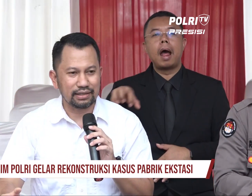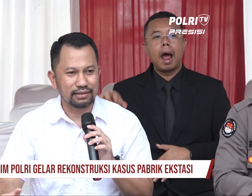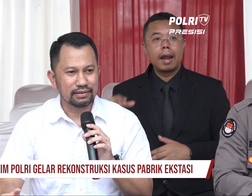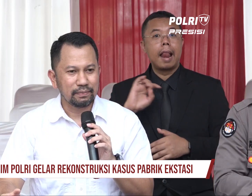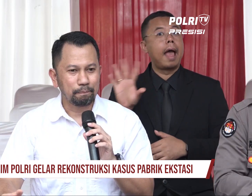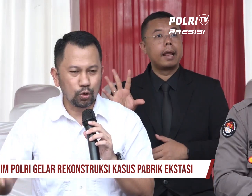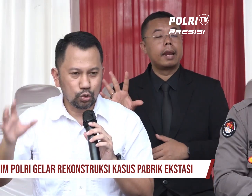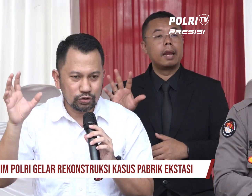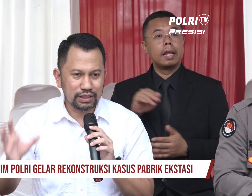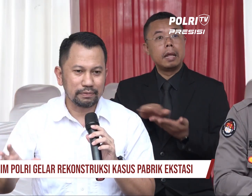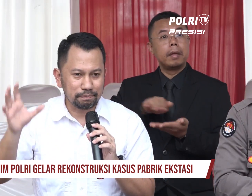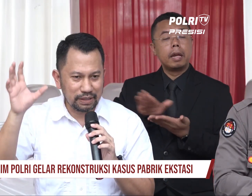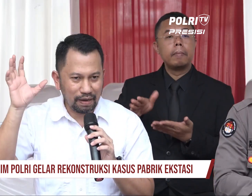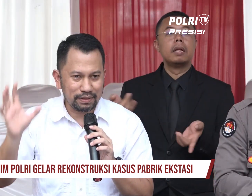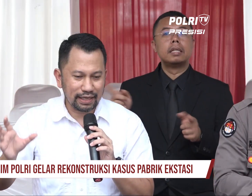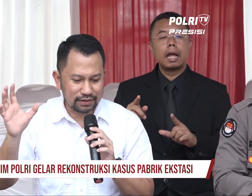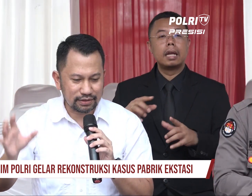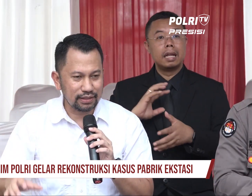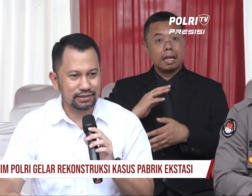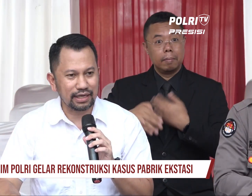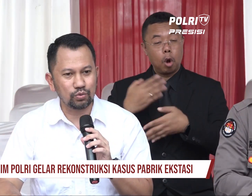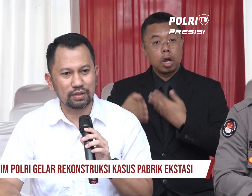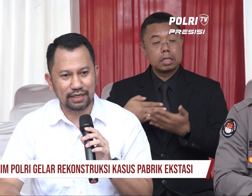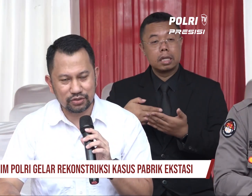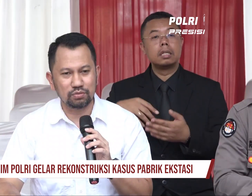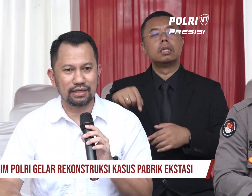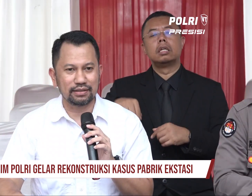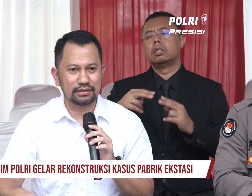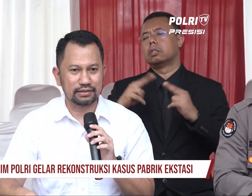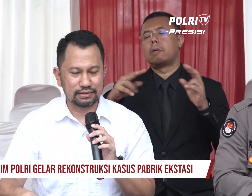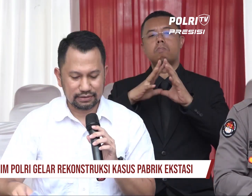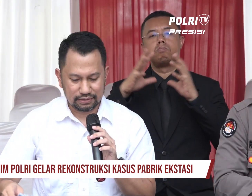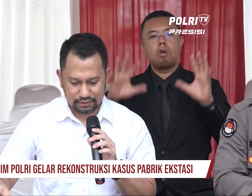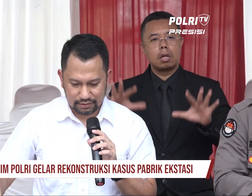sehingga produksi di pabrik ekstasi ini sangat luar biasa jumlahnya.